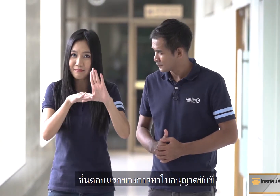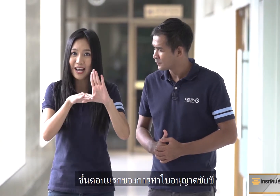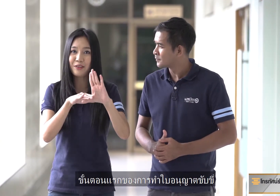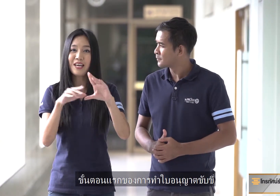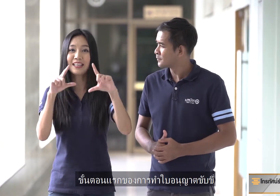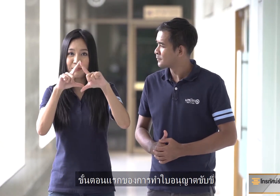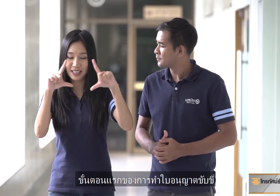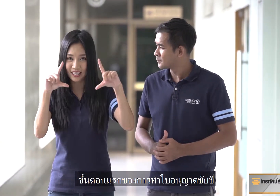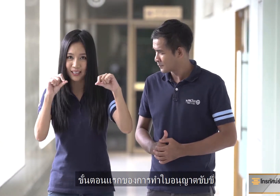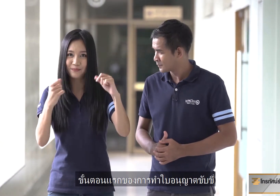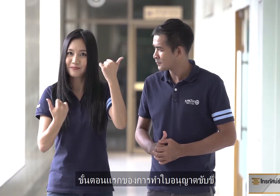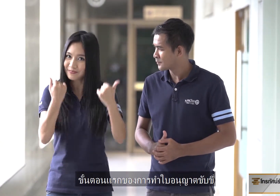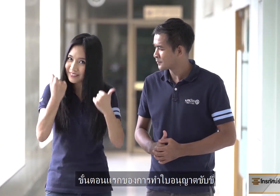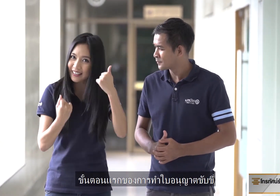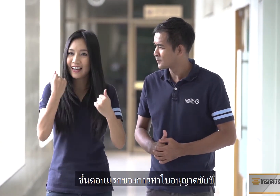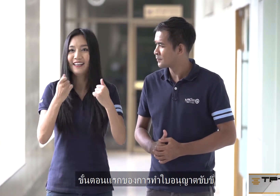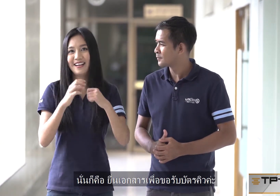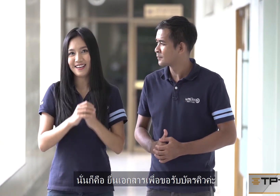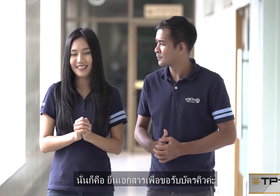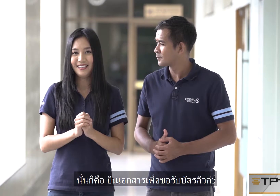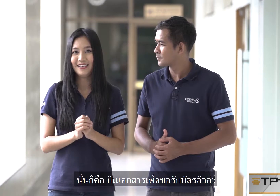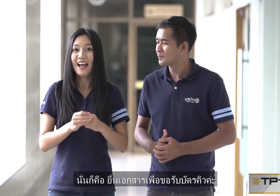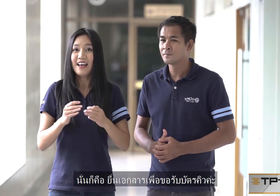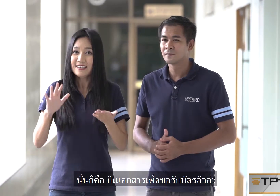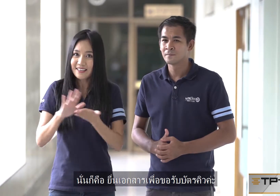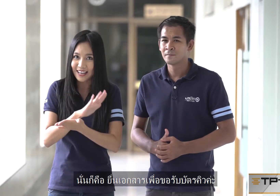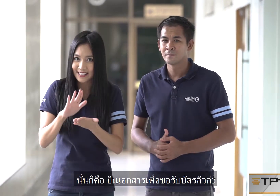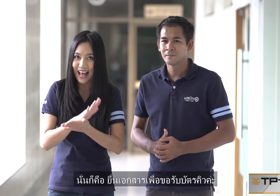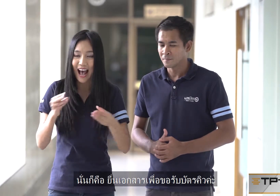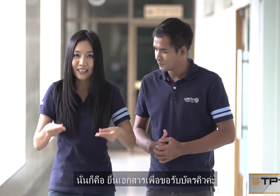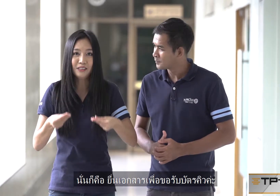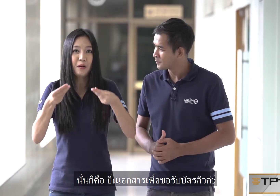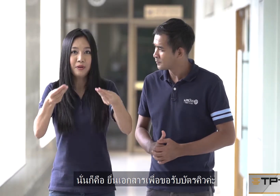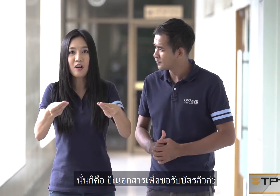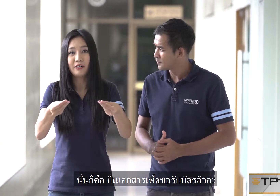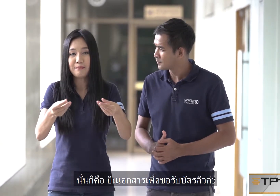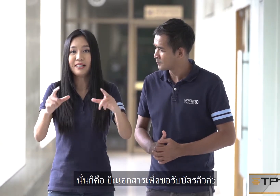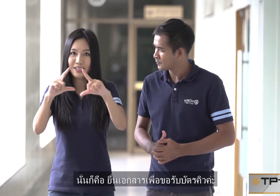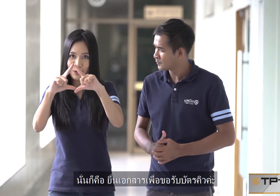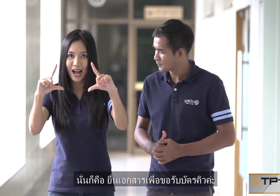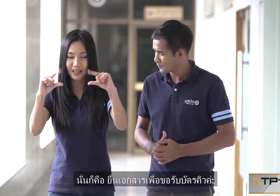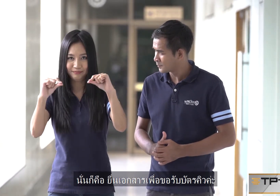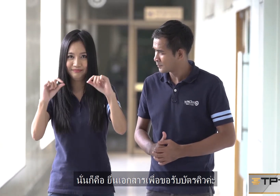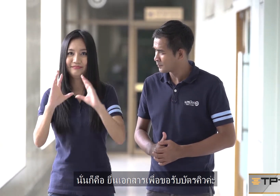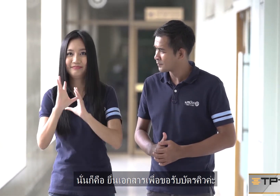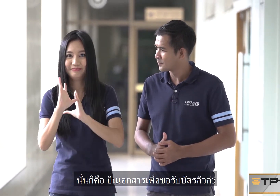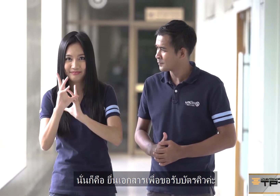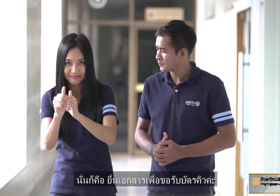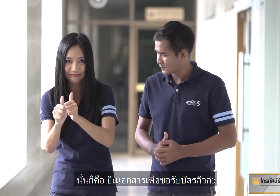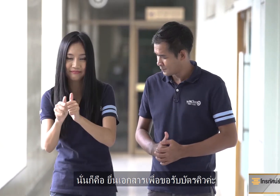การทำใบอนุญาตขับขี่นั่นก็คือยื่นเอกสารเพื่อขอรับบัตรคิวค่ะ